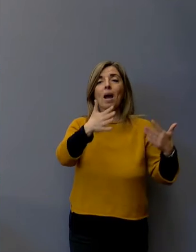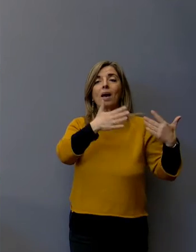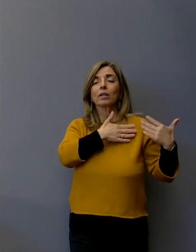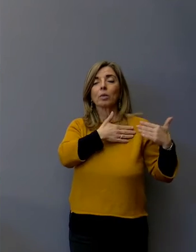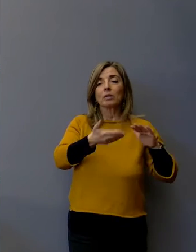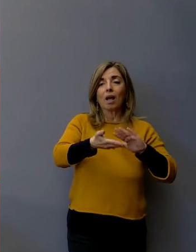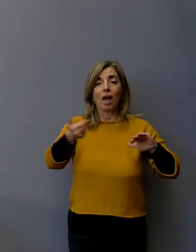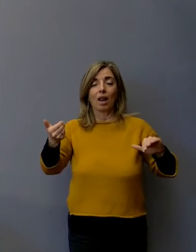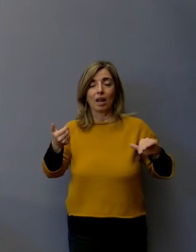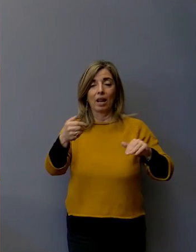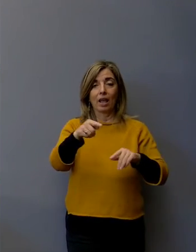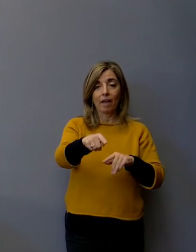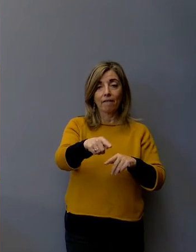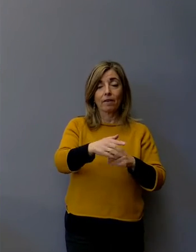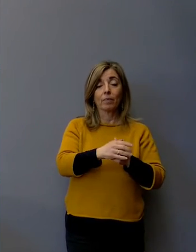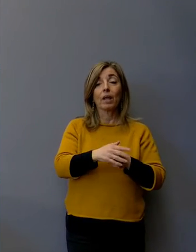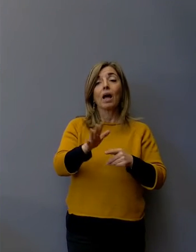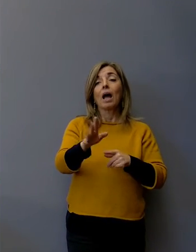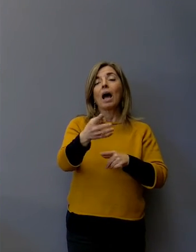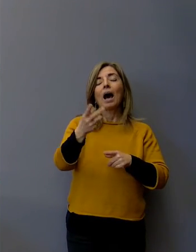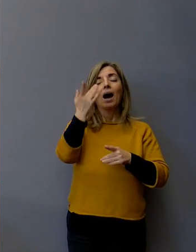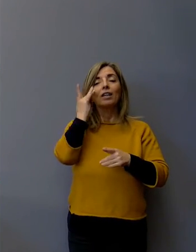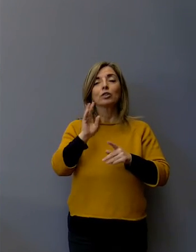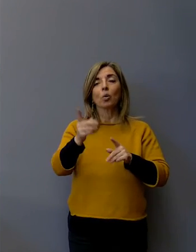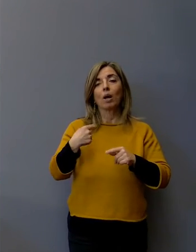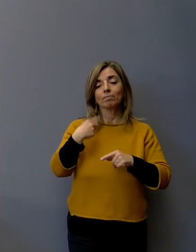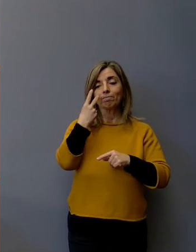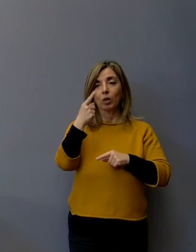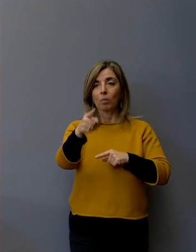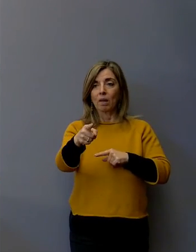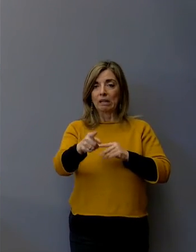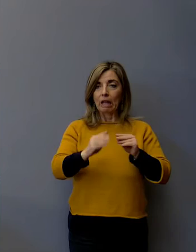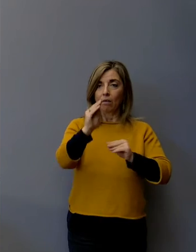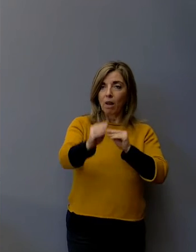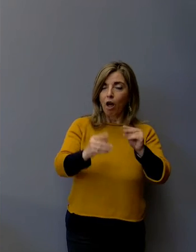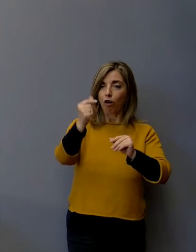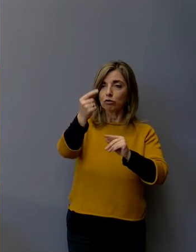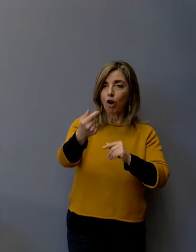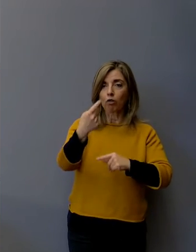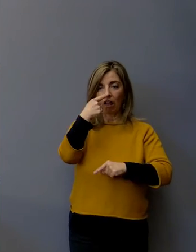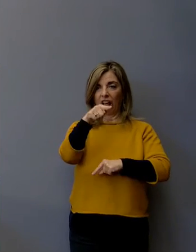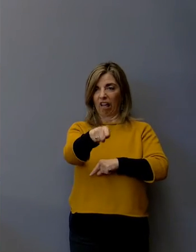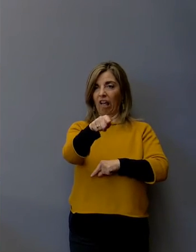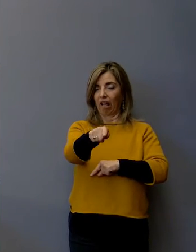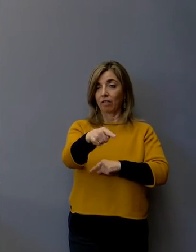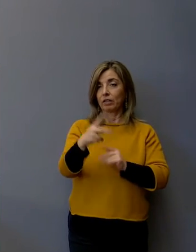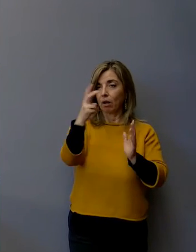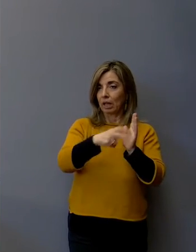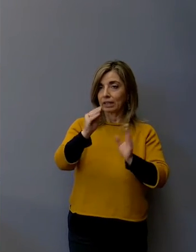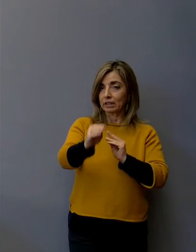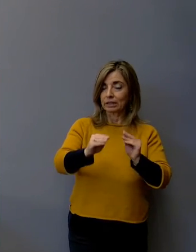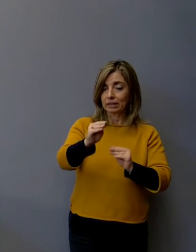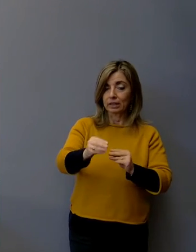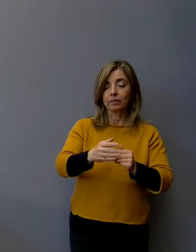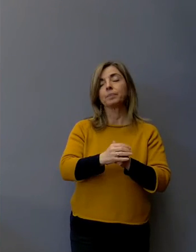contro l'amministrazione comunale ecco non serve a nessuno quel modello ci fa fare diversi passi indietro e tradisce i principi del decentramento e